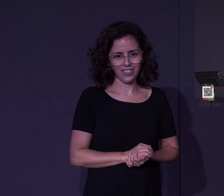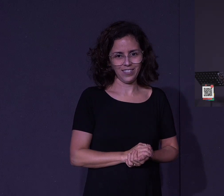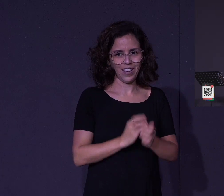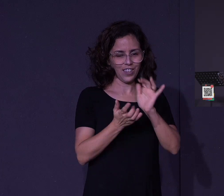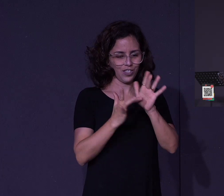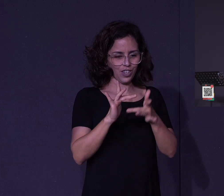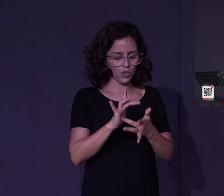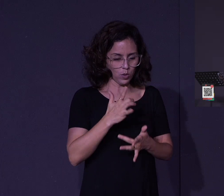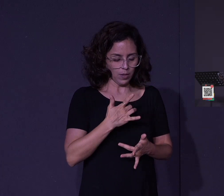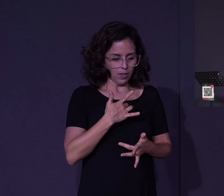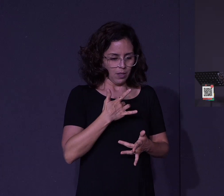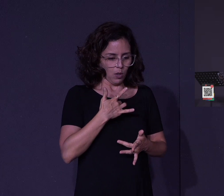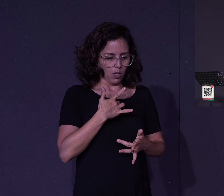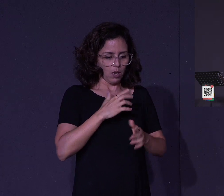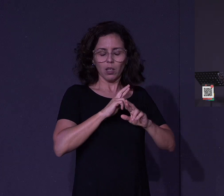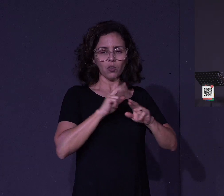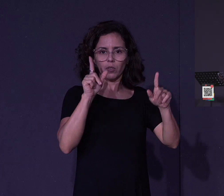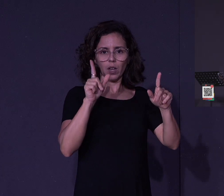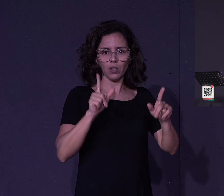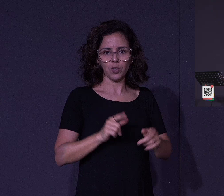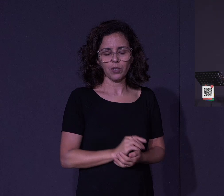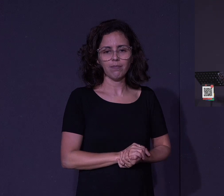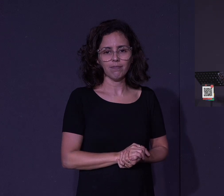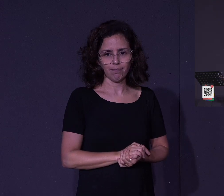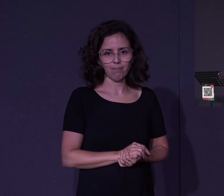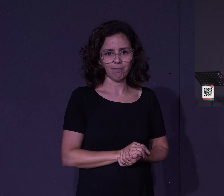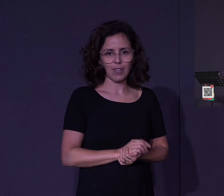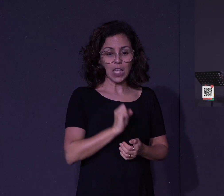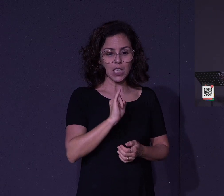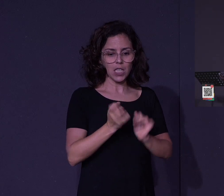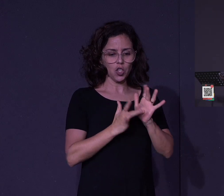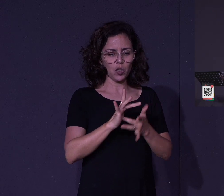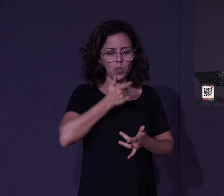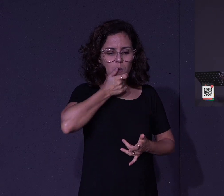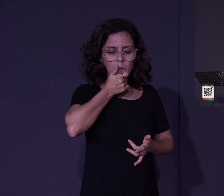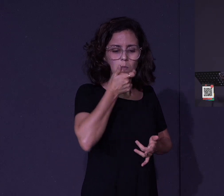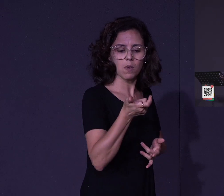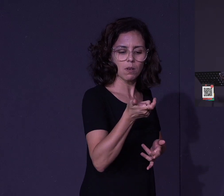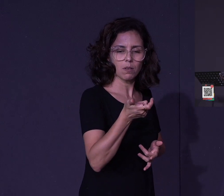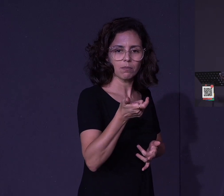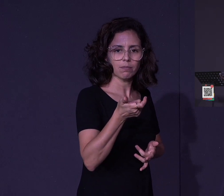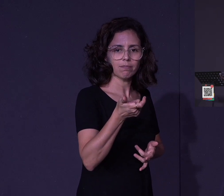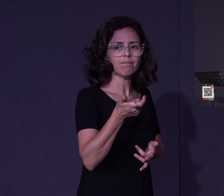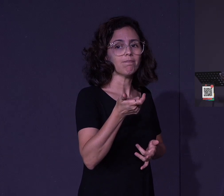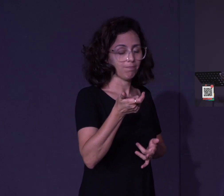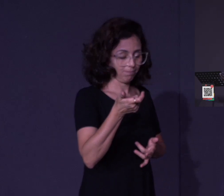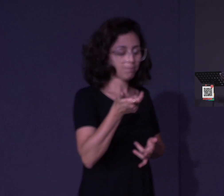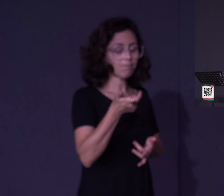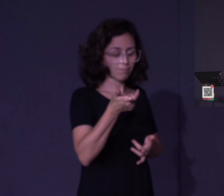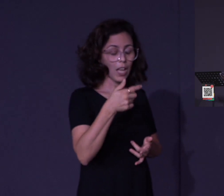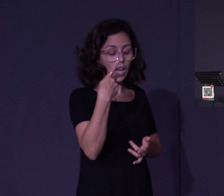É isso que precisamos. Que Ele libere a sua palavra sobre a nossa vida, segundo as nossas reais necessidades. Você diz